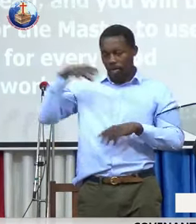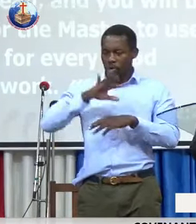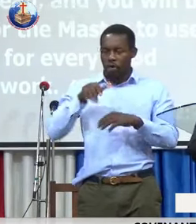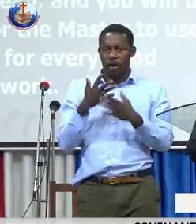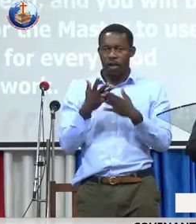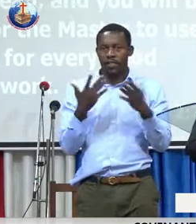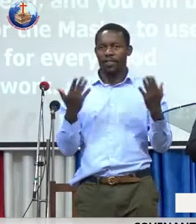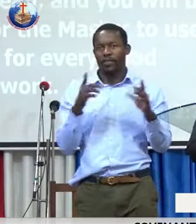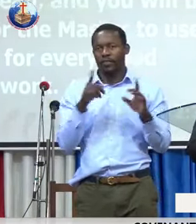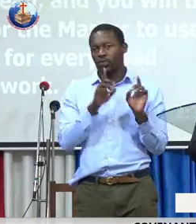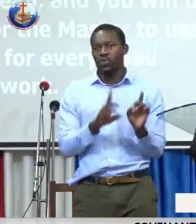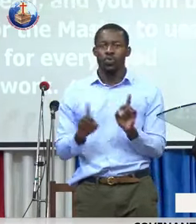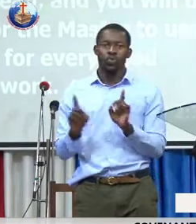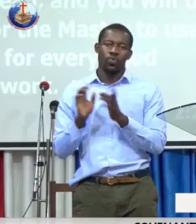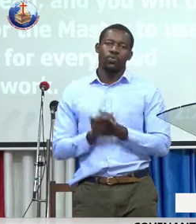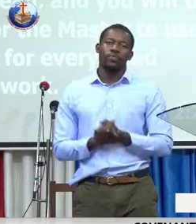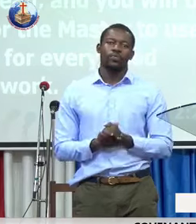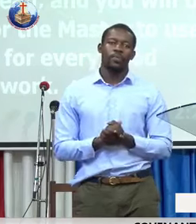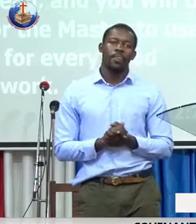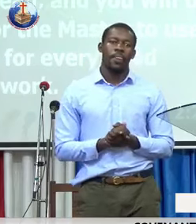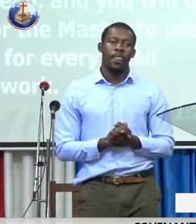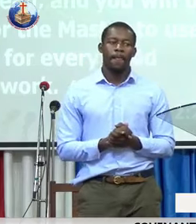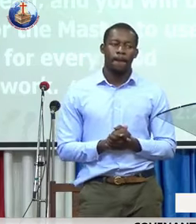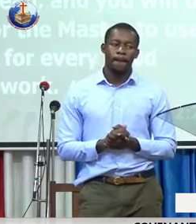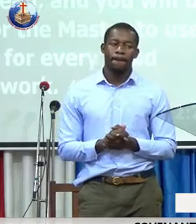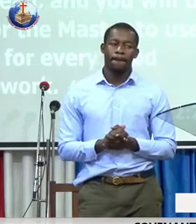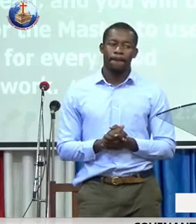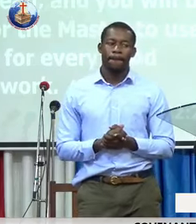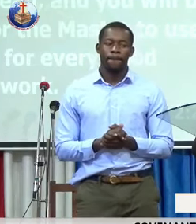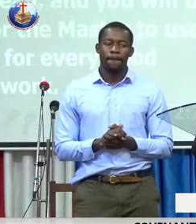kuwa chumvi na nuru katika kila kitu ambacho tunafanya.